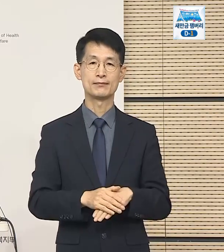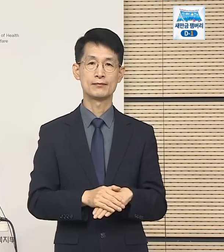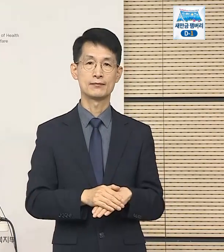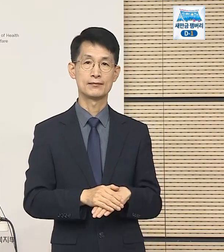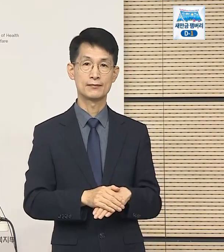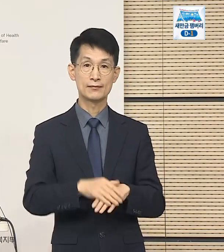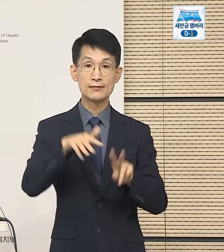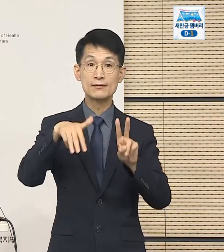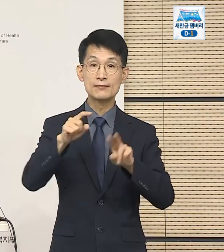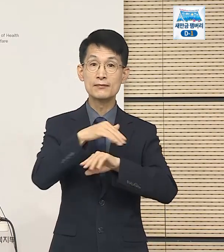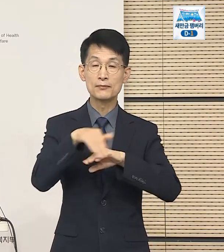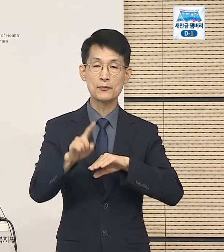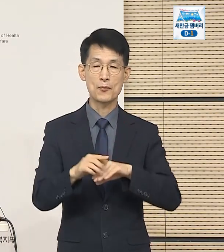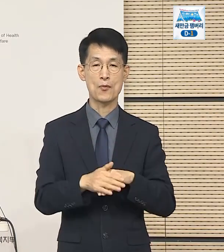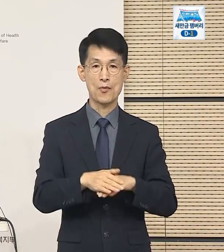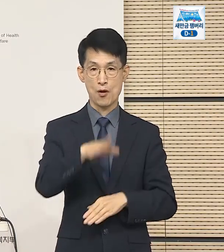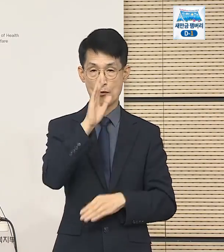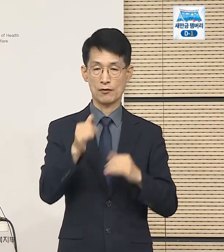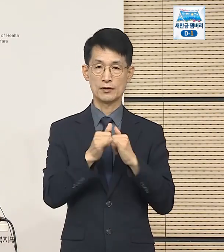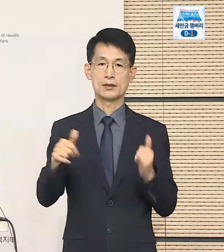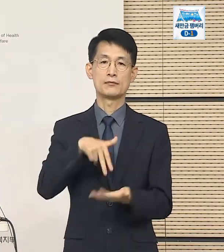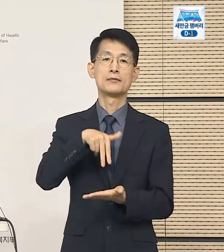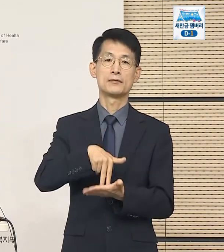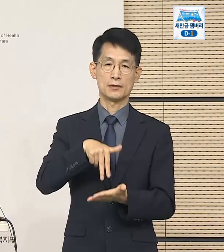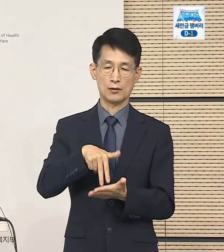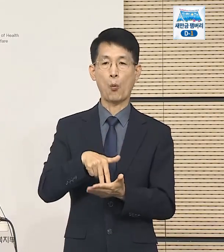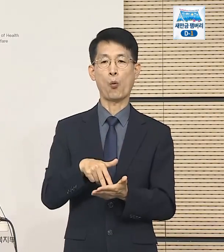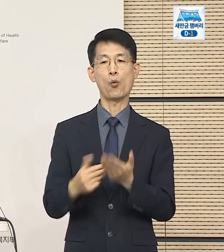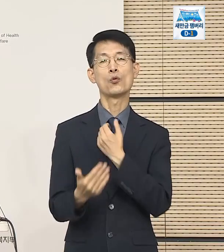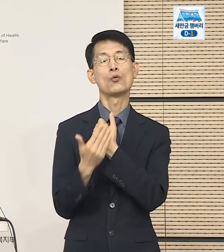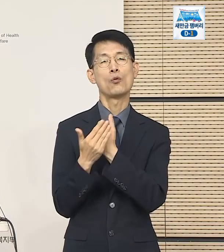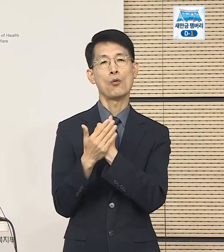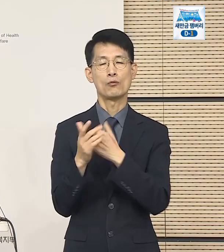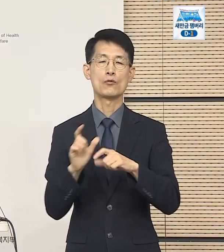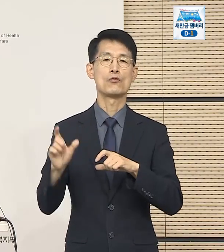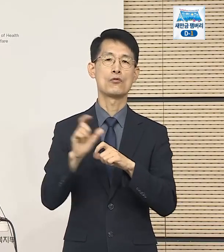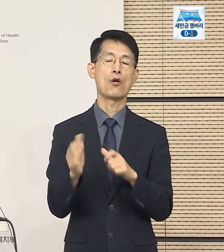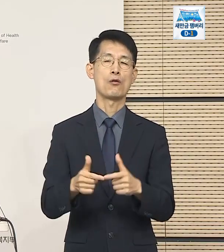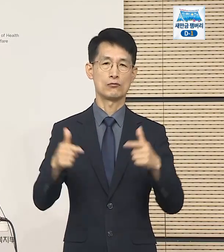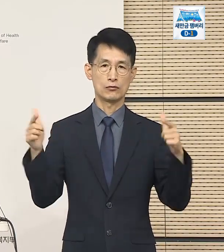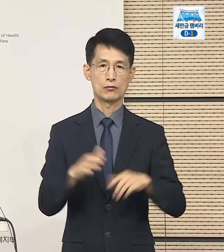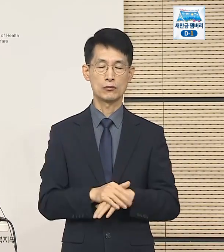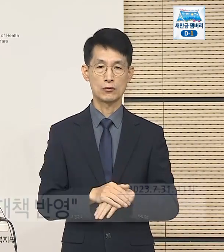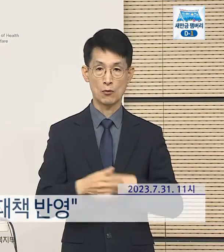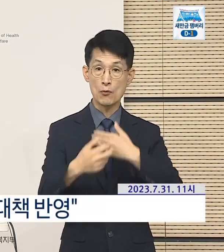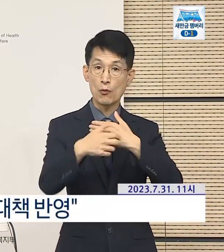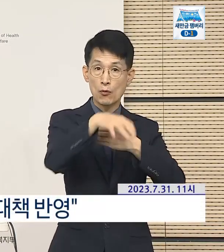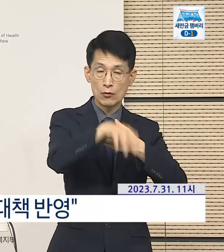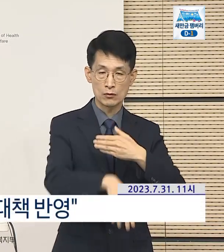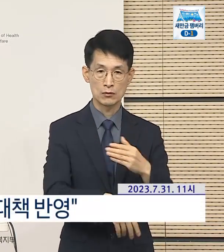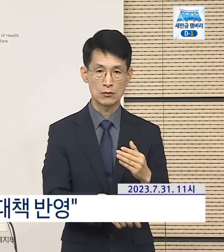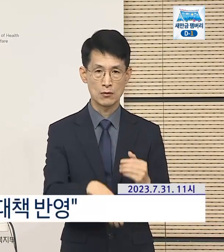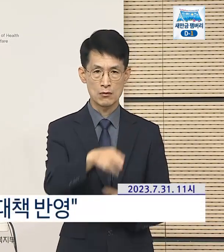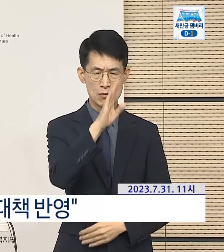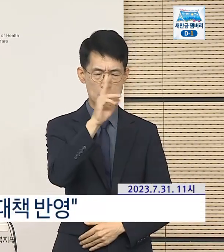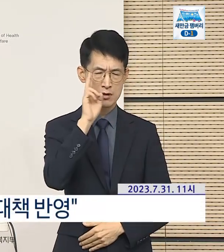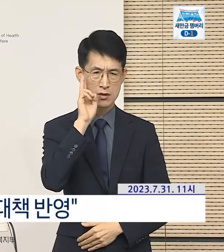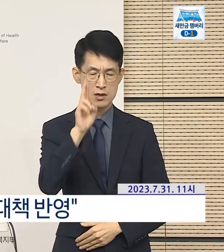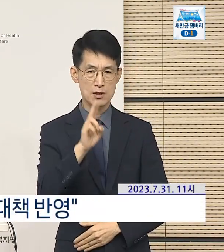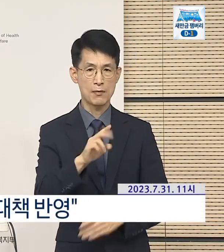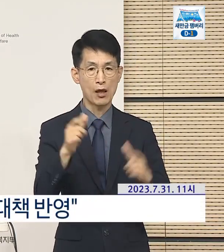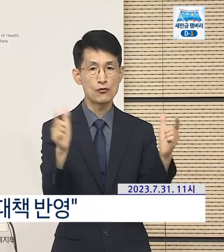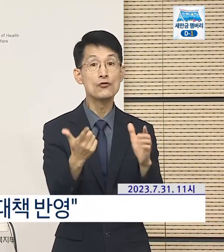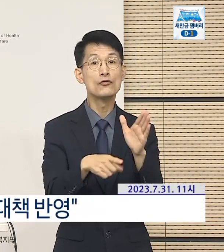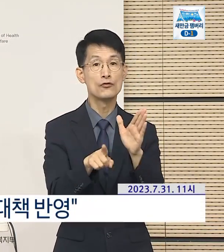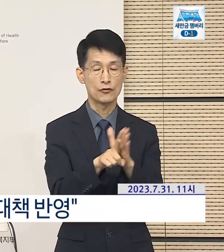2차 계획은 환자 관점에서의 수요를 충족하고 의료 현장의 중증 응급 대응 문제를 해결하는데 중점을